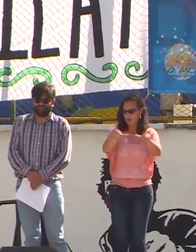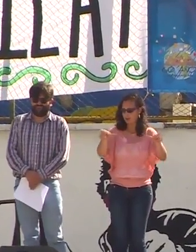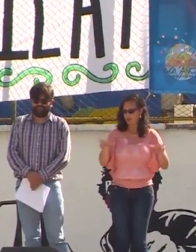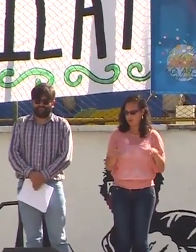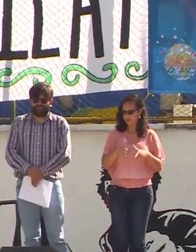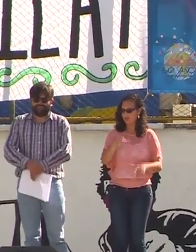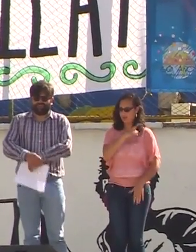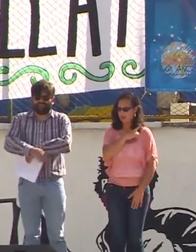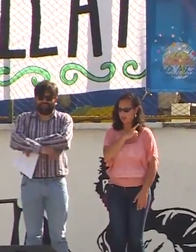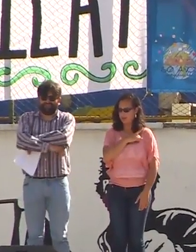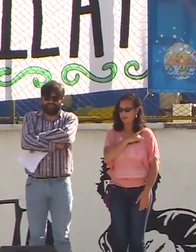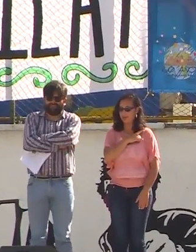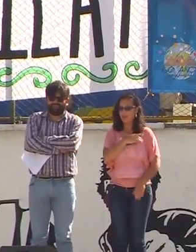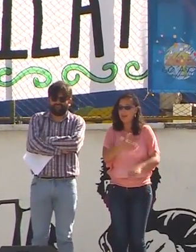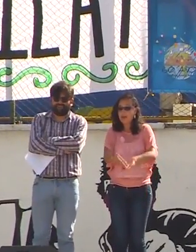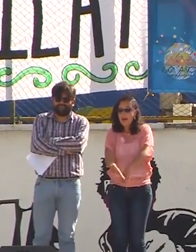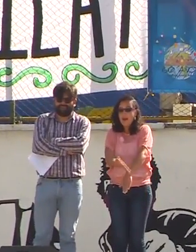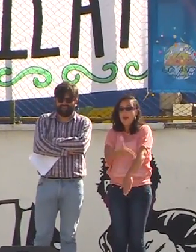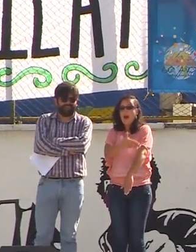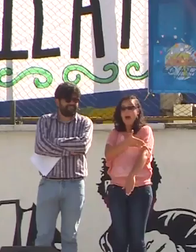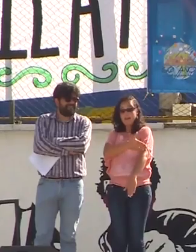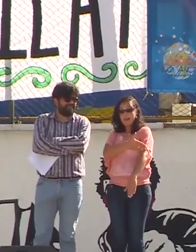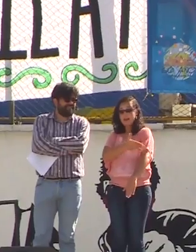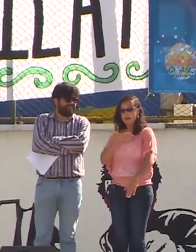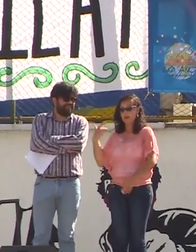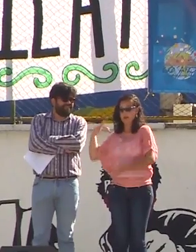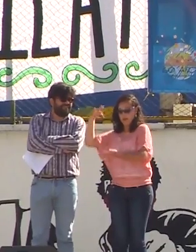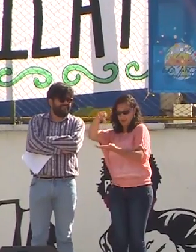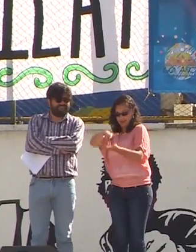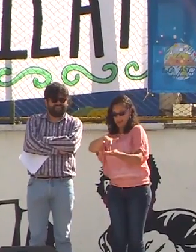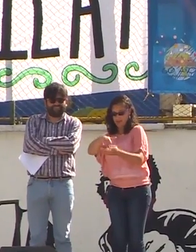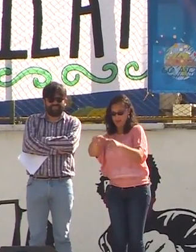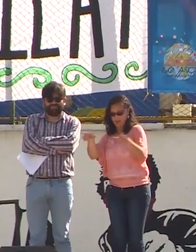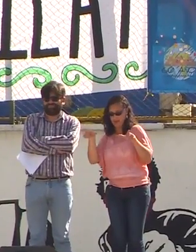fijadas en la visita inicial de 2013.